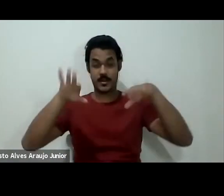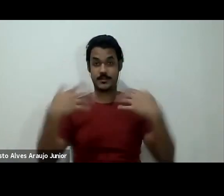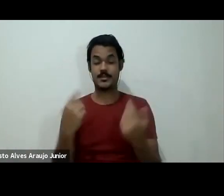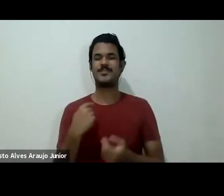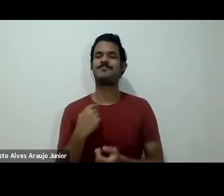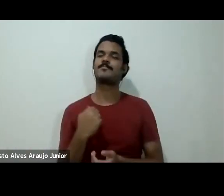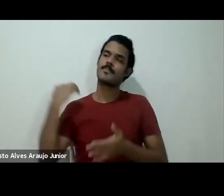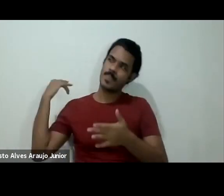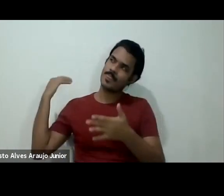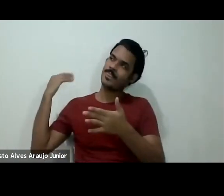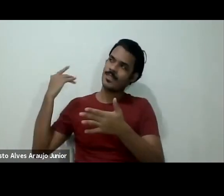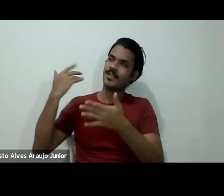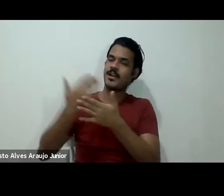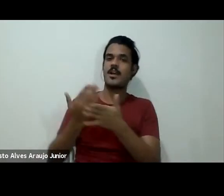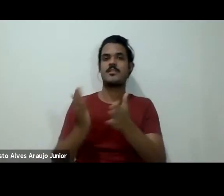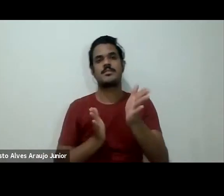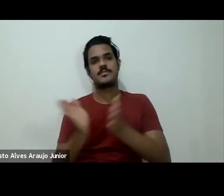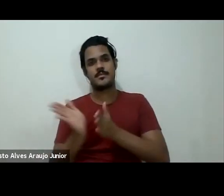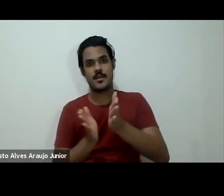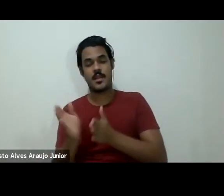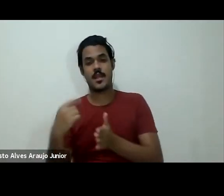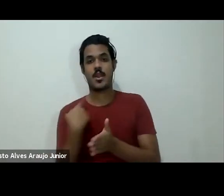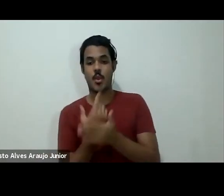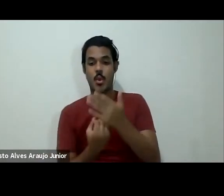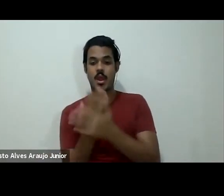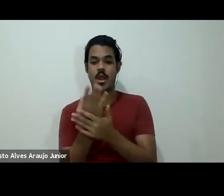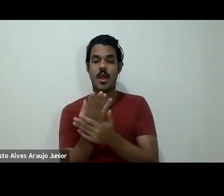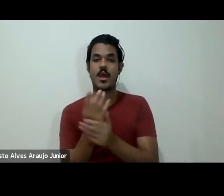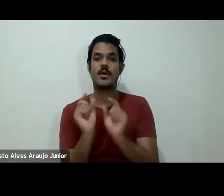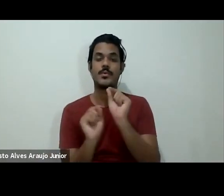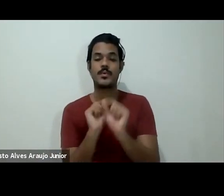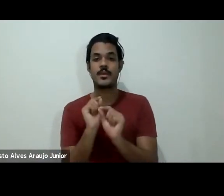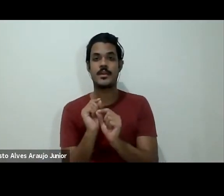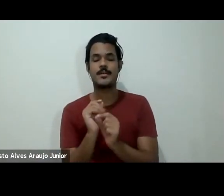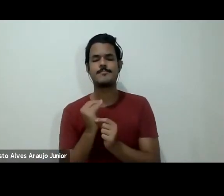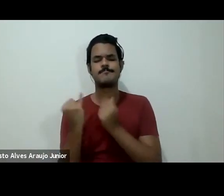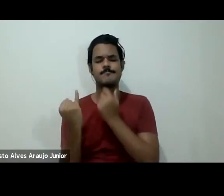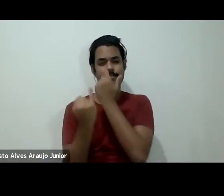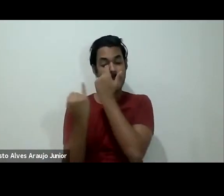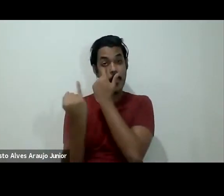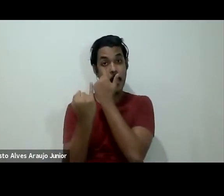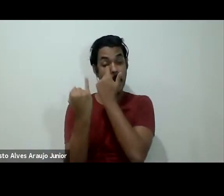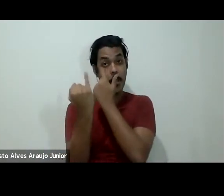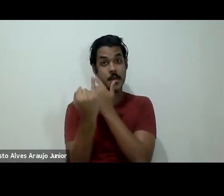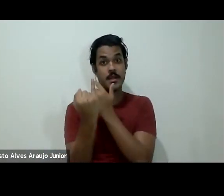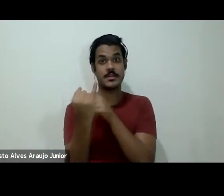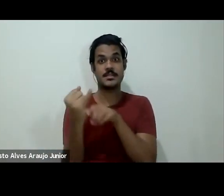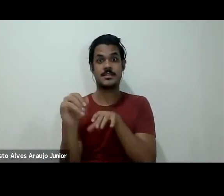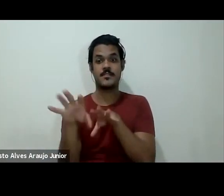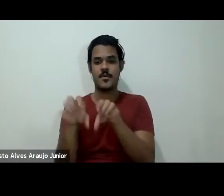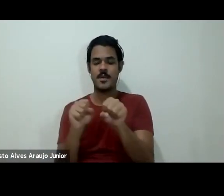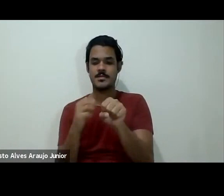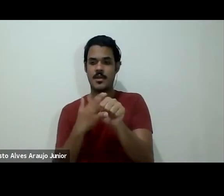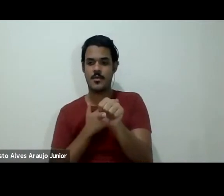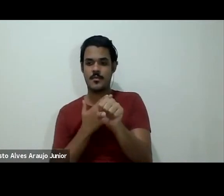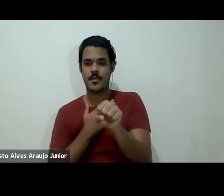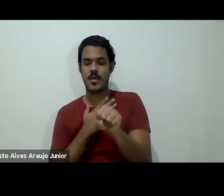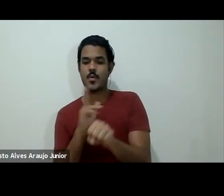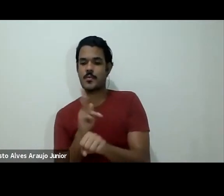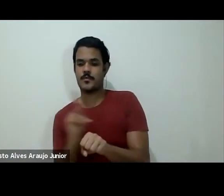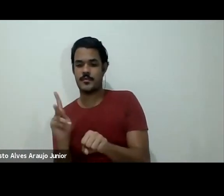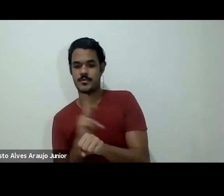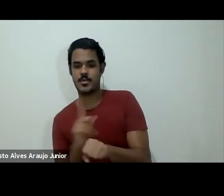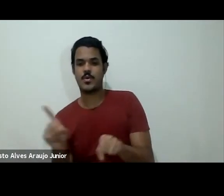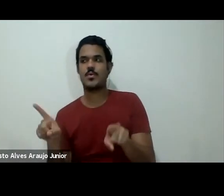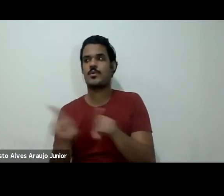essa acessibilidade, eu vejo a importância para a minha formação enquanto educadora,